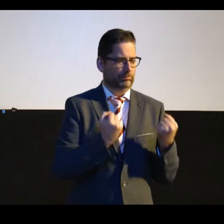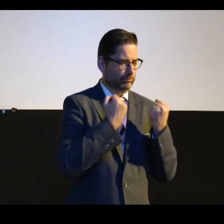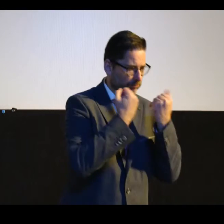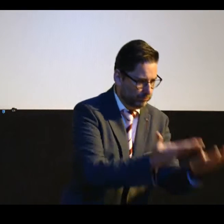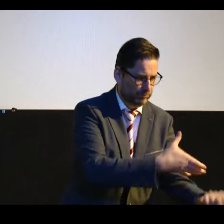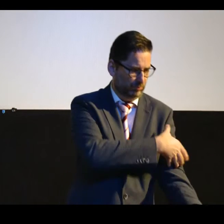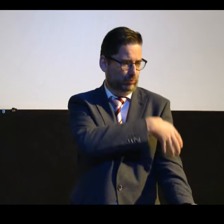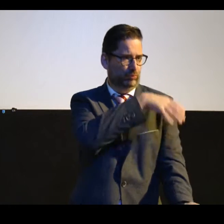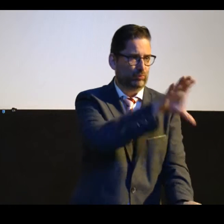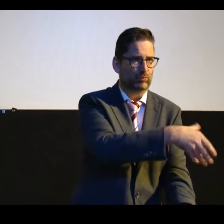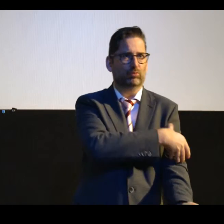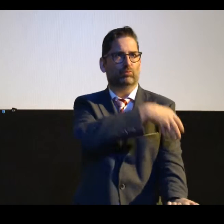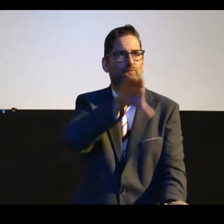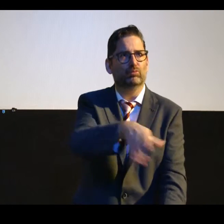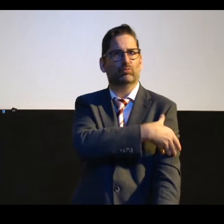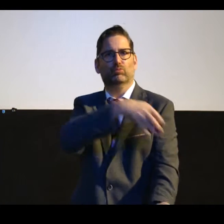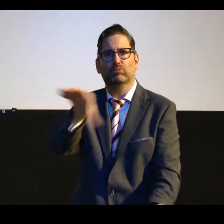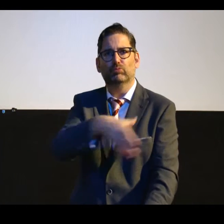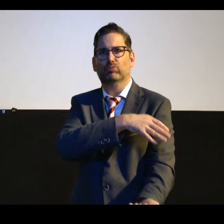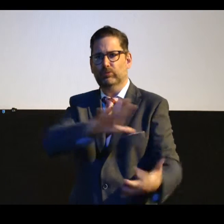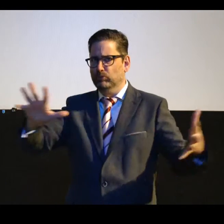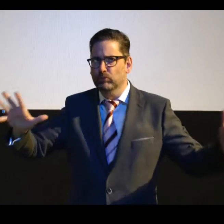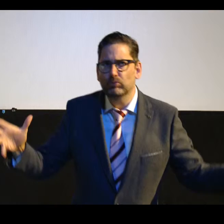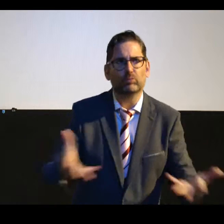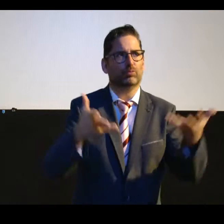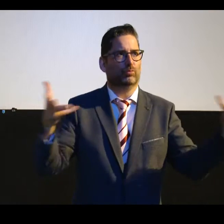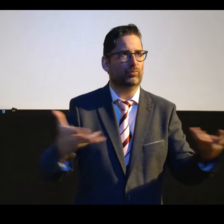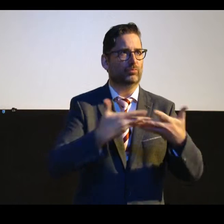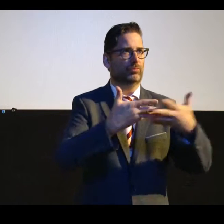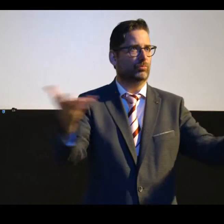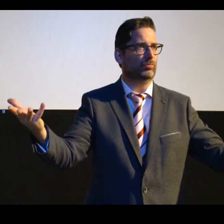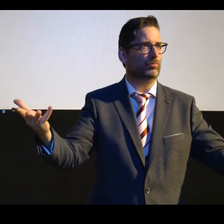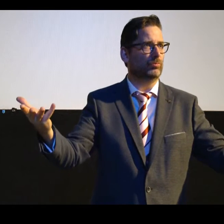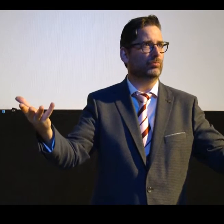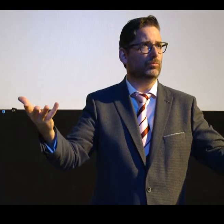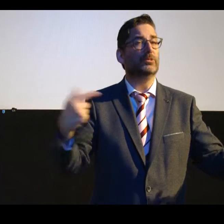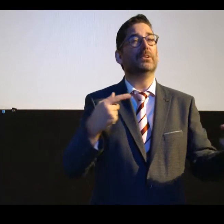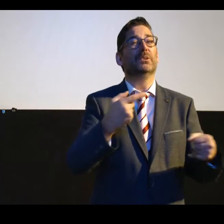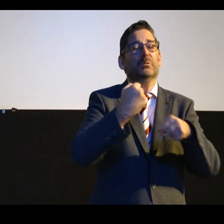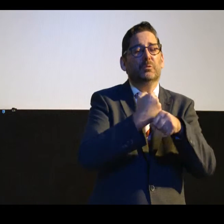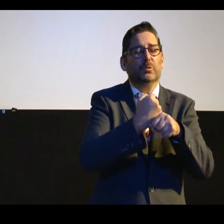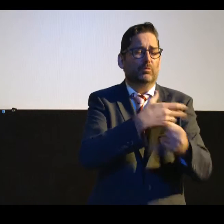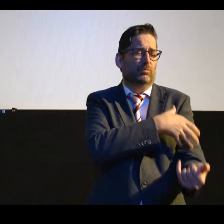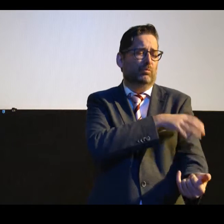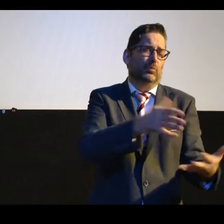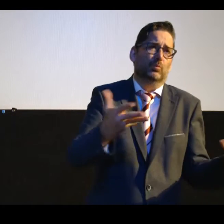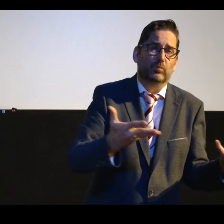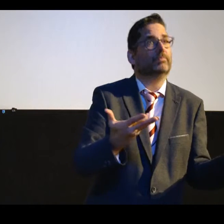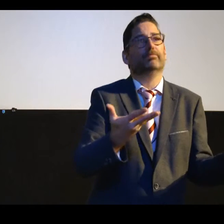También el aunar y empoderar desde el apoyo a las diferentes comunidades de personas sordas